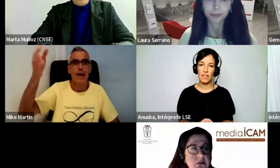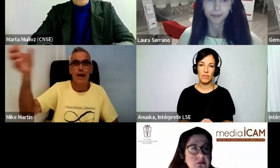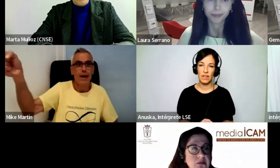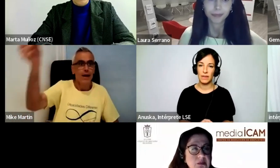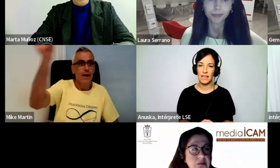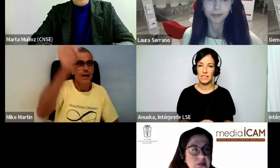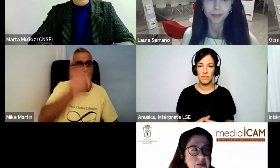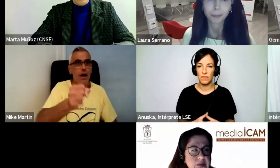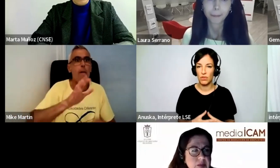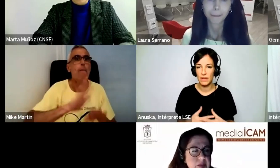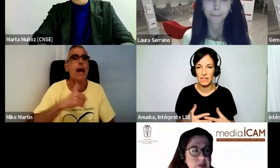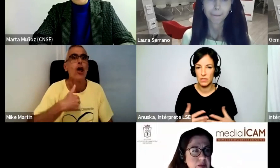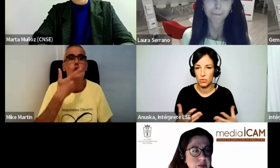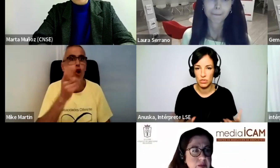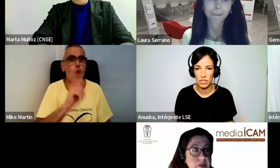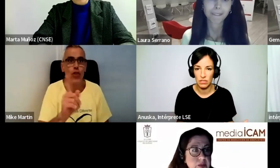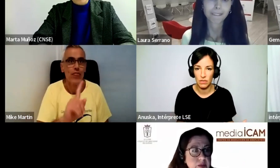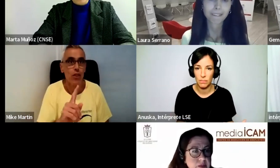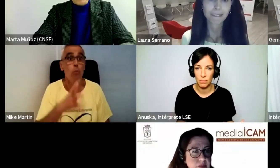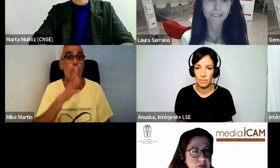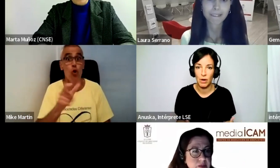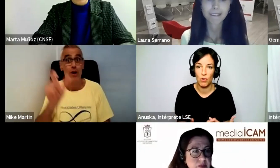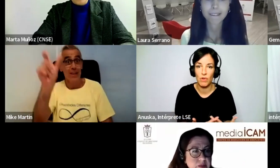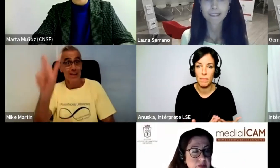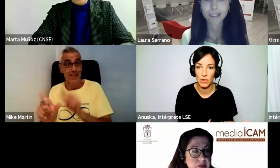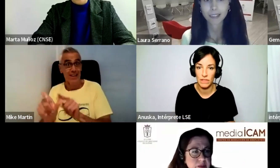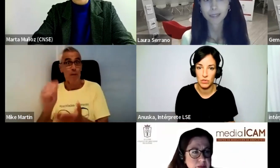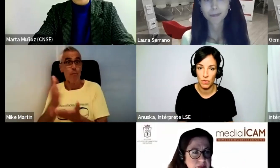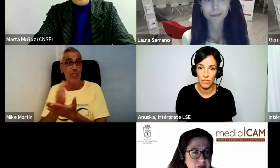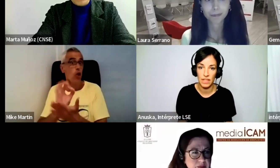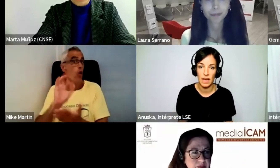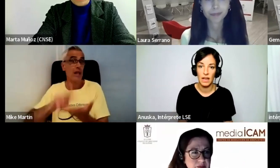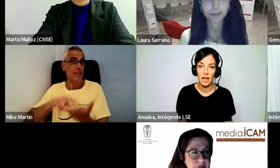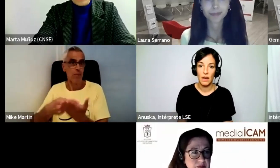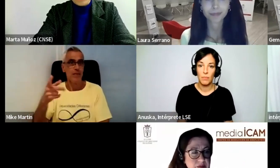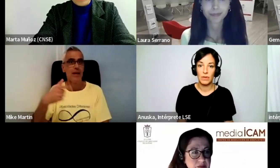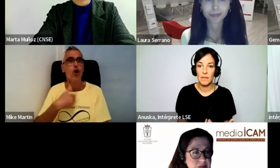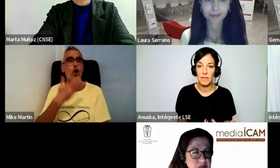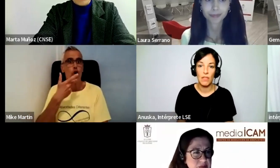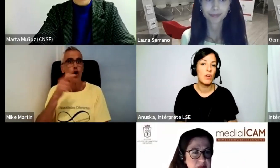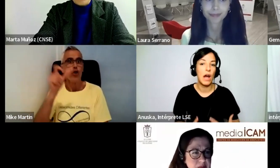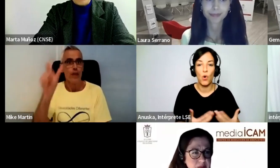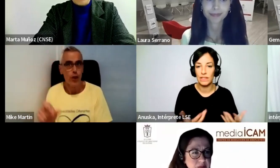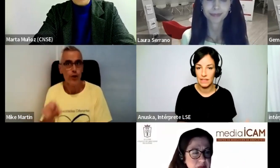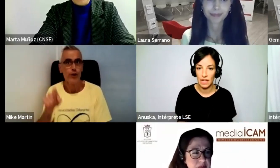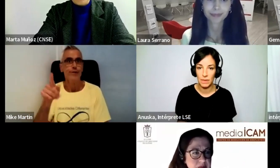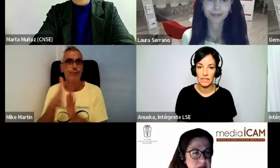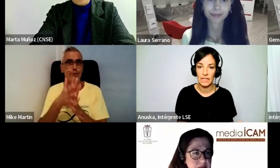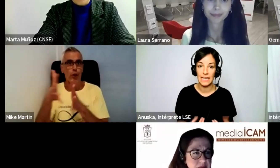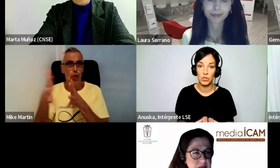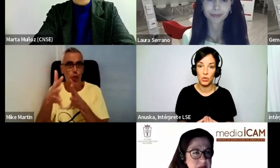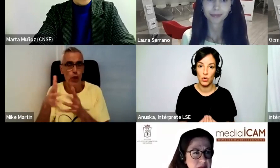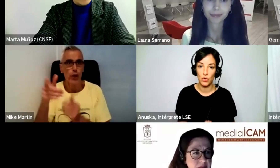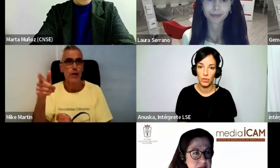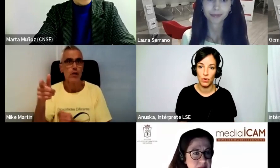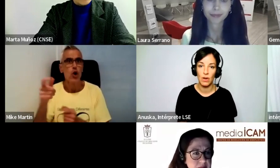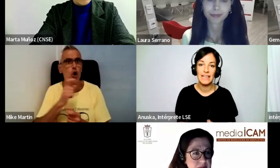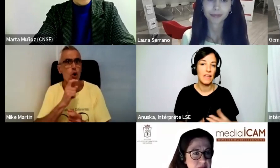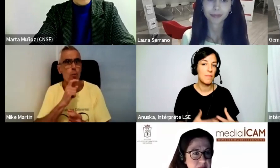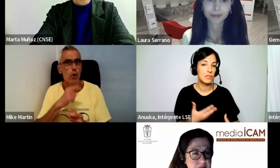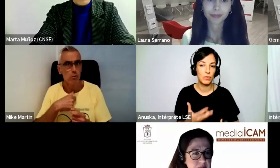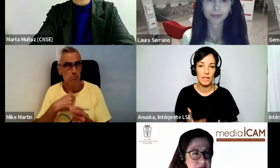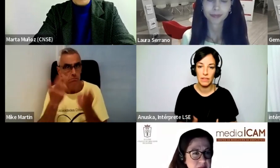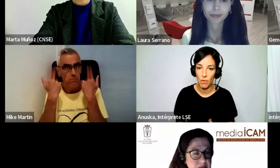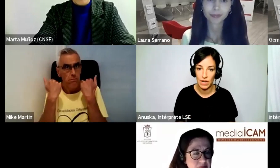eres la mediadora, casi prefiero que vengas de otro sitio, mejor una persona desconocida, porque esa mediadora o intérprete que yo conozco,